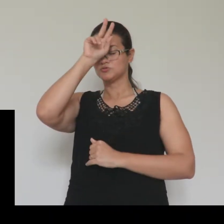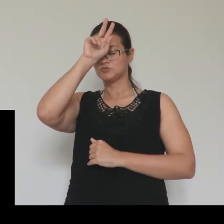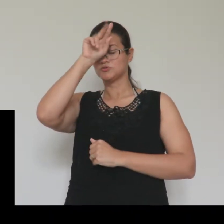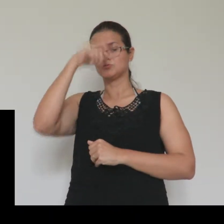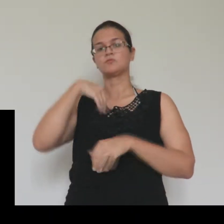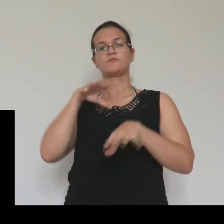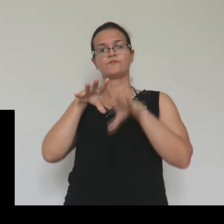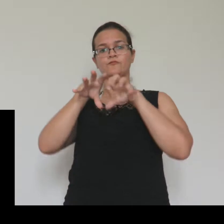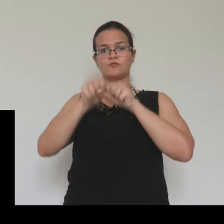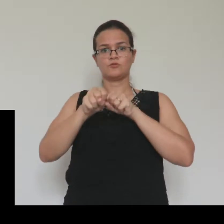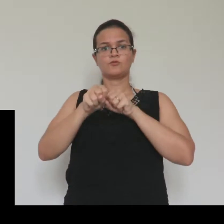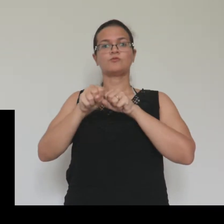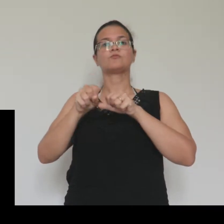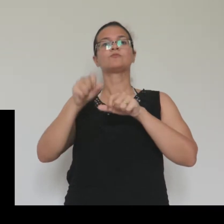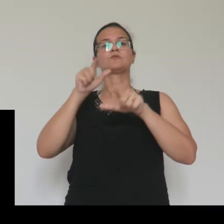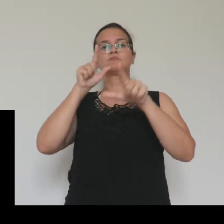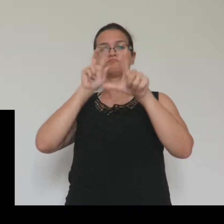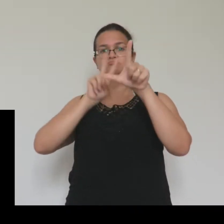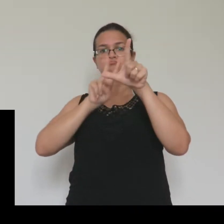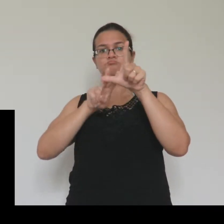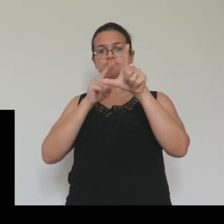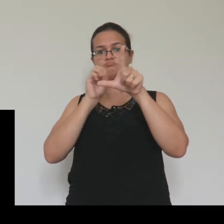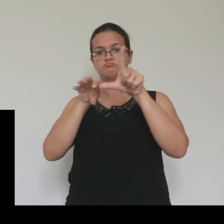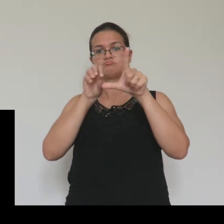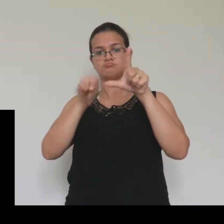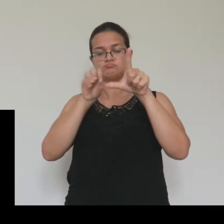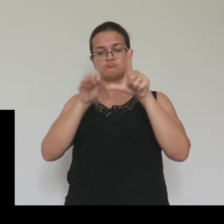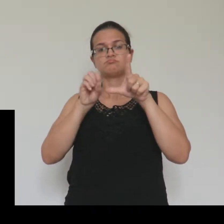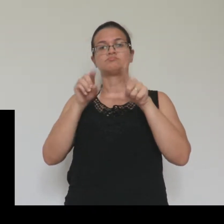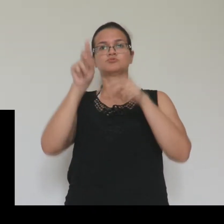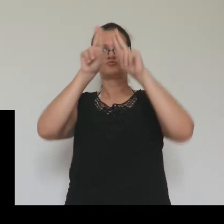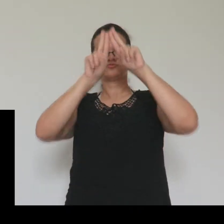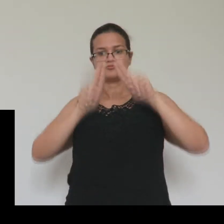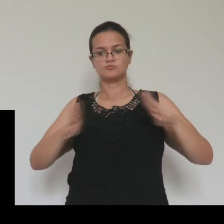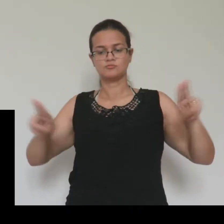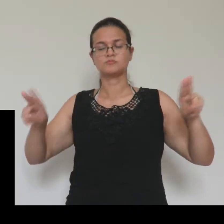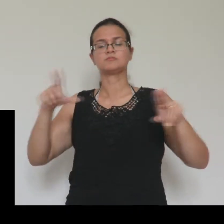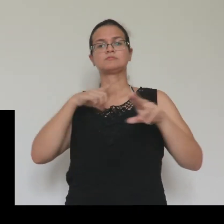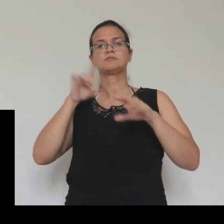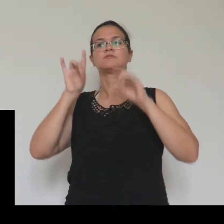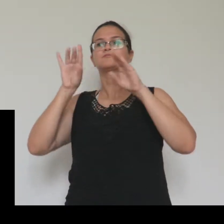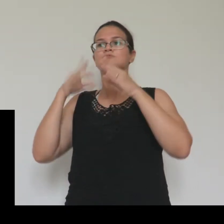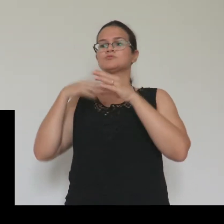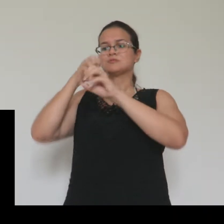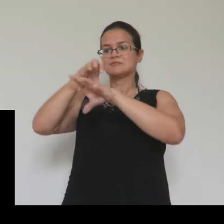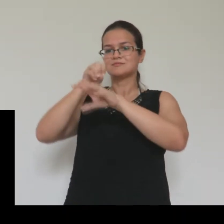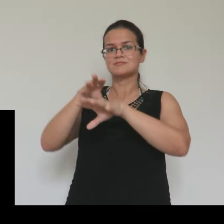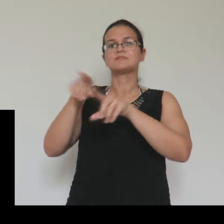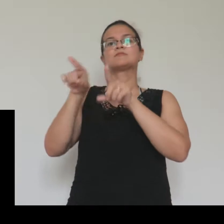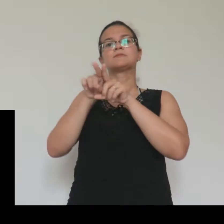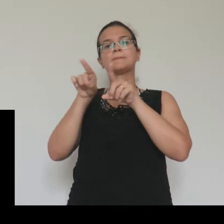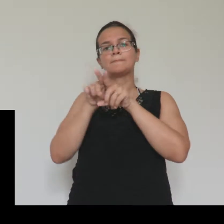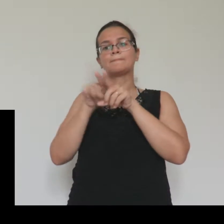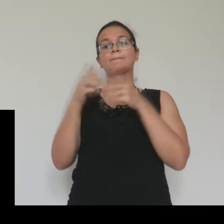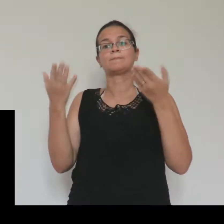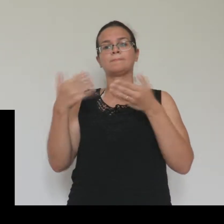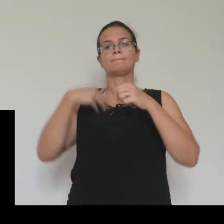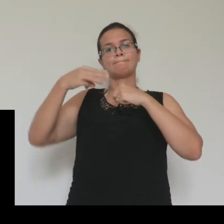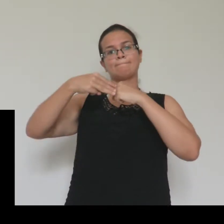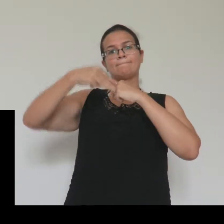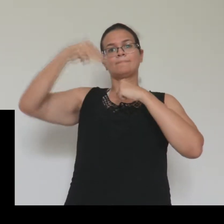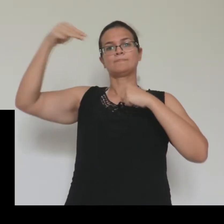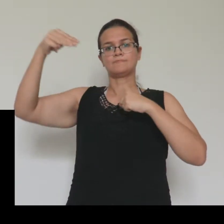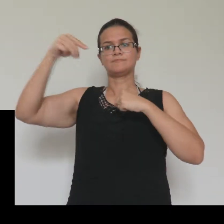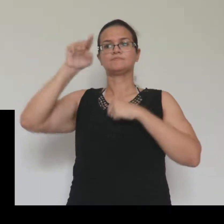em Libras pela UFSC, tenho especialização em docência, especialização em Libras e hoje sou mestrando em Educação para Ciências e